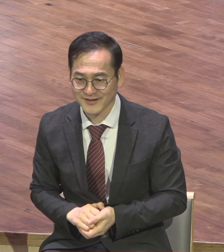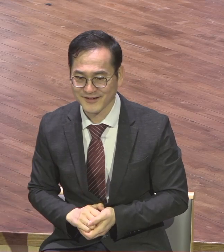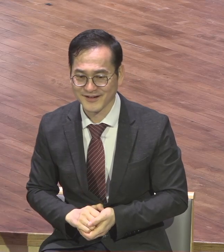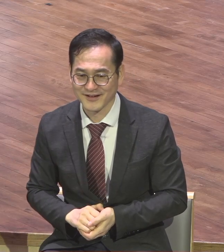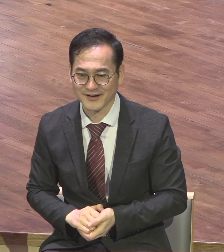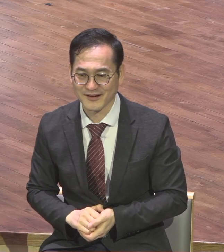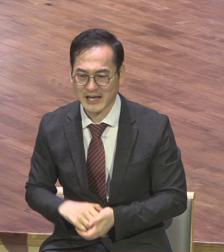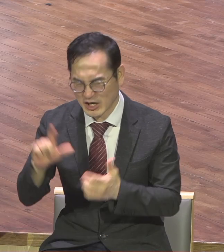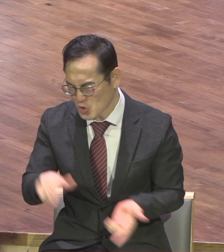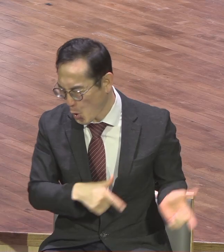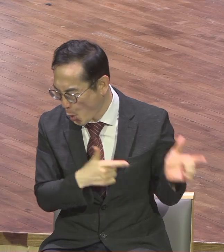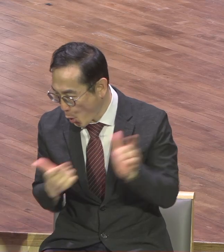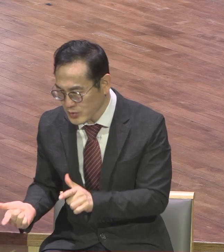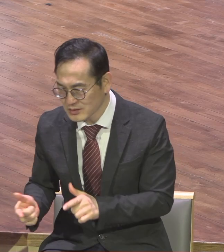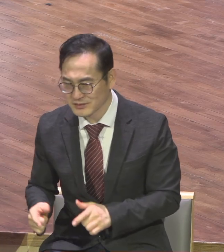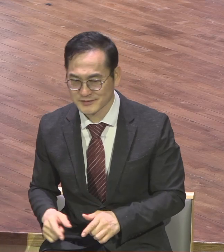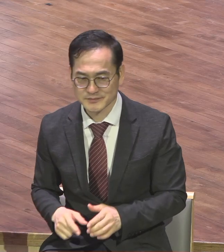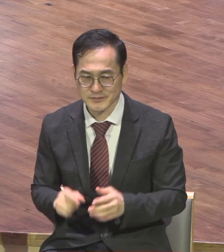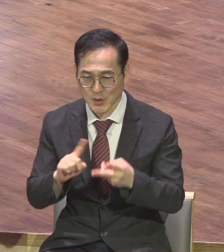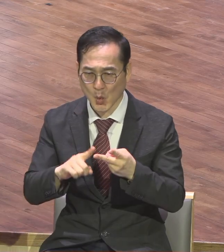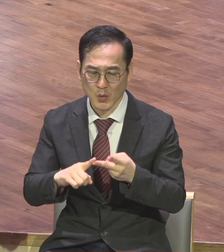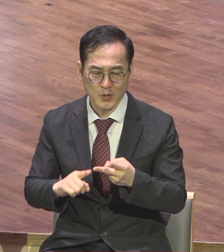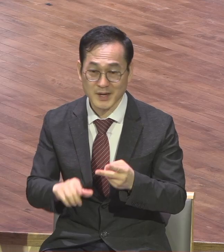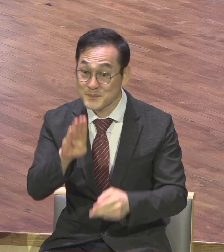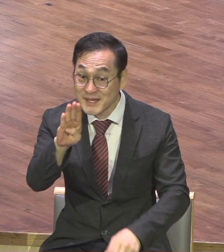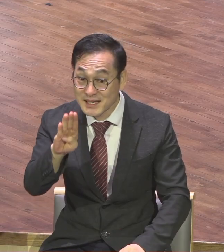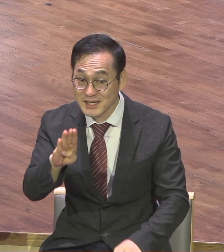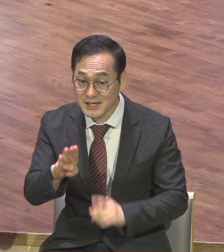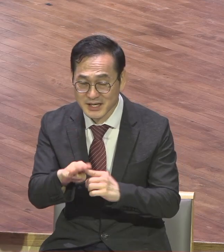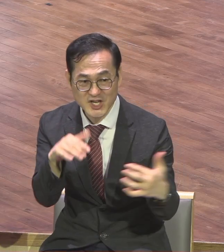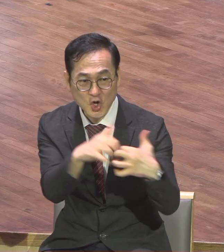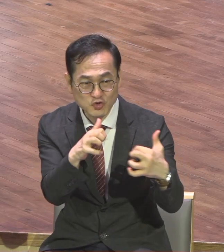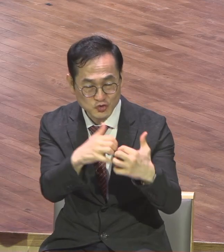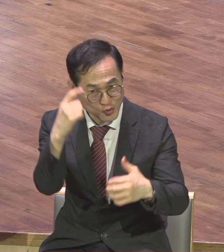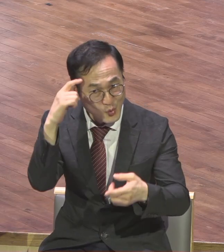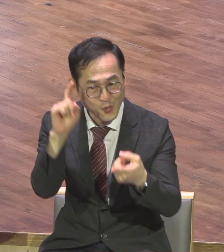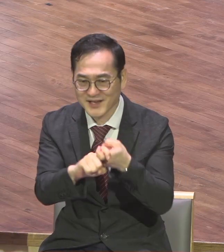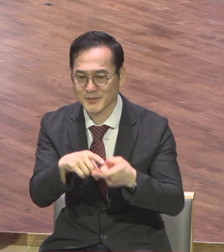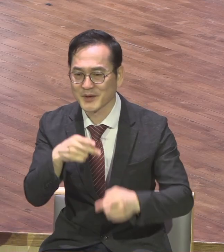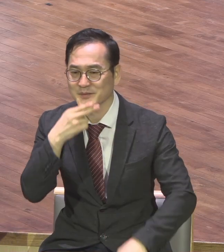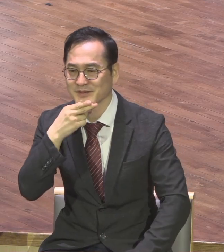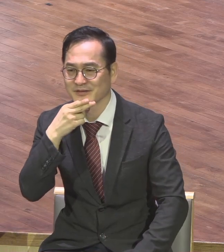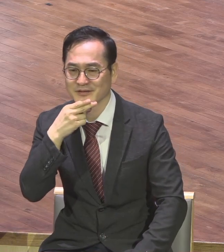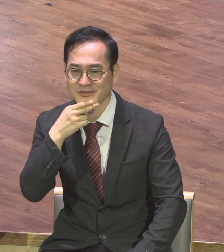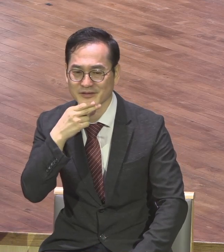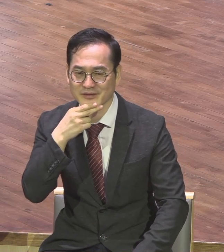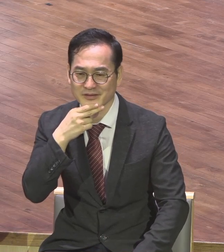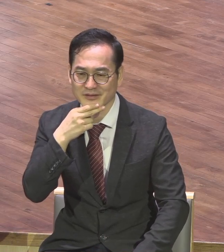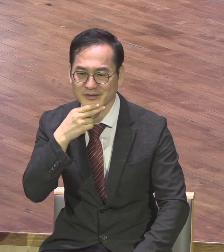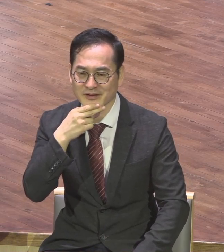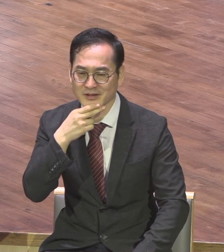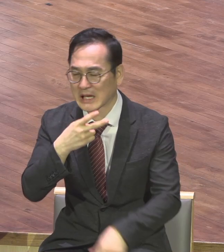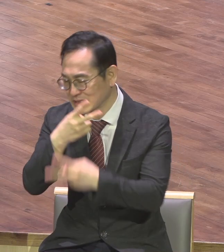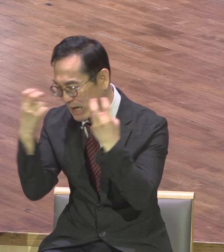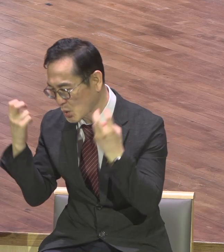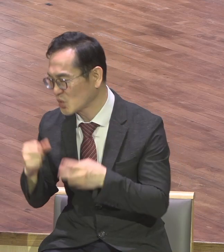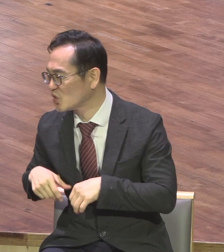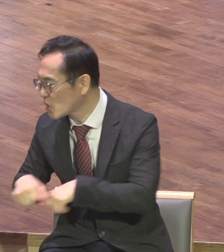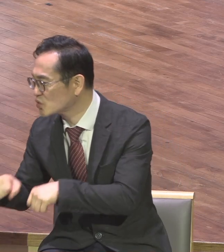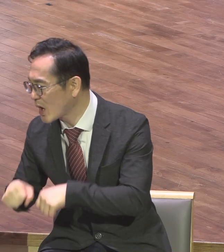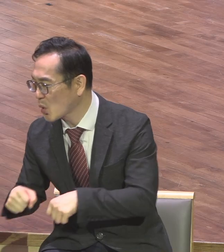말이죠. 자유분방한 B형은 전투에는 관심이 없습니다. 자는 놈, 청소하는